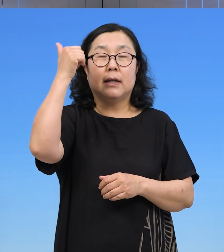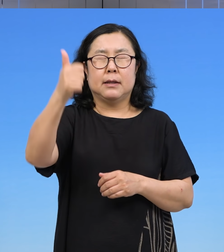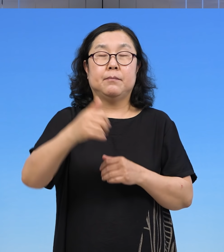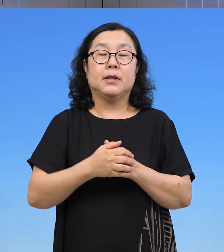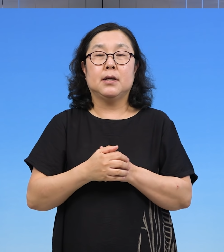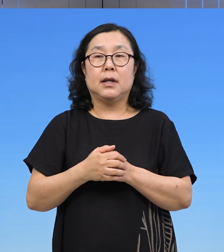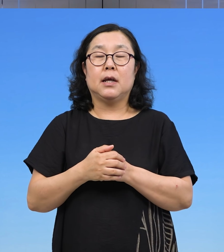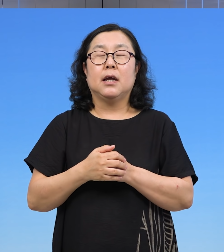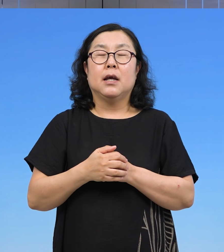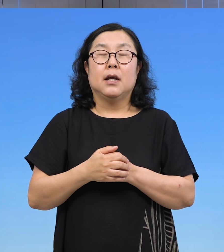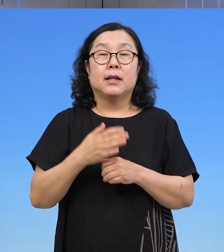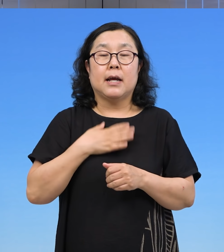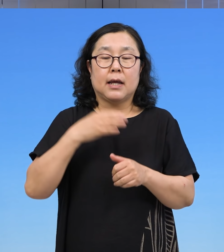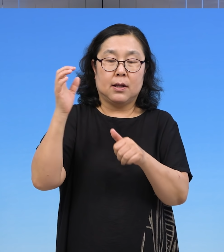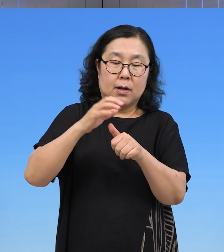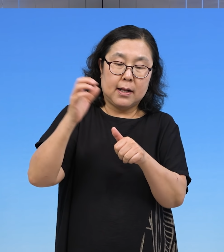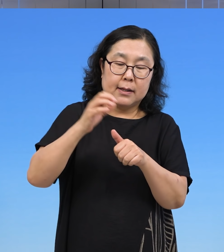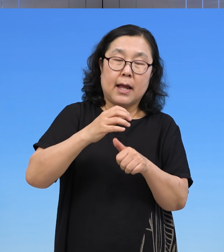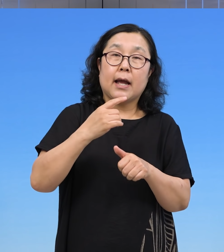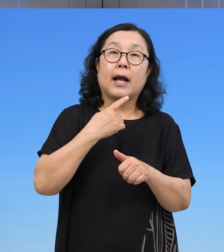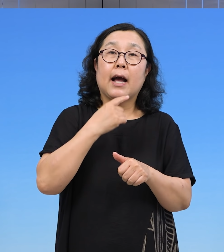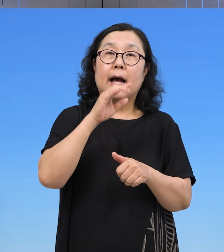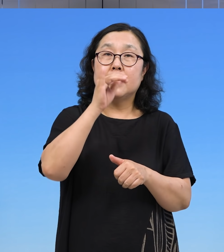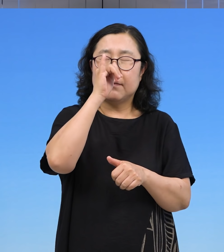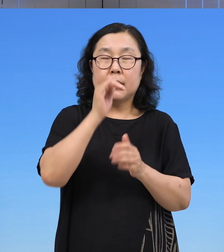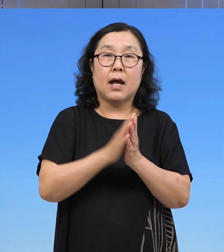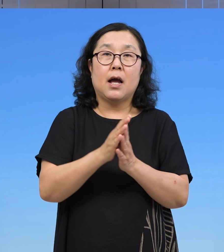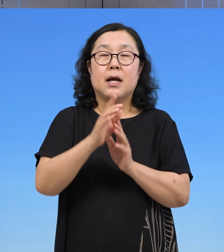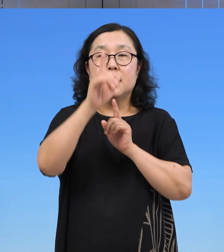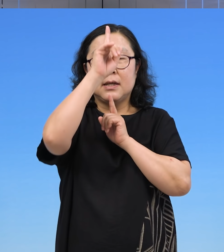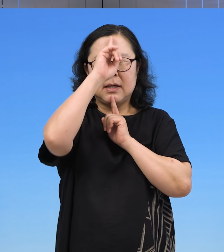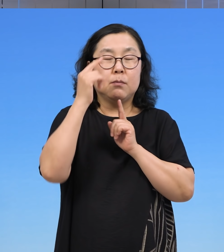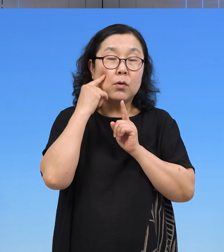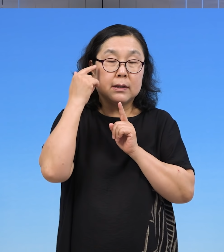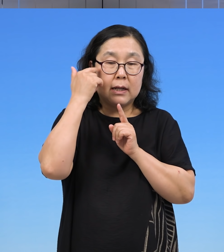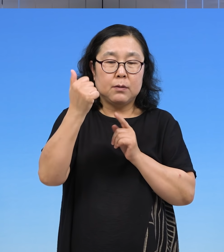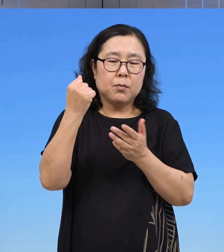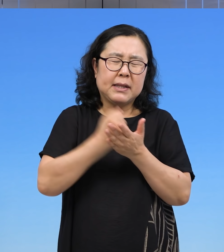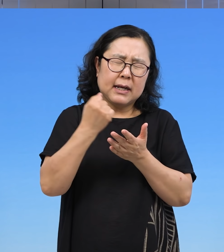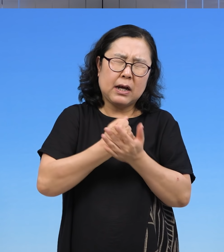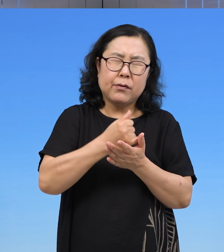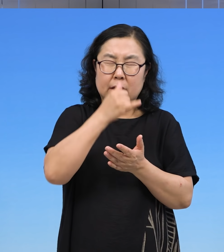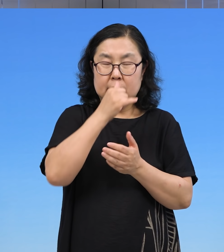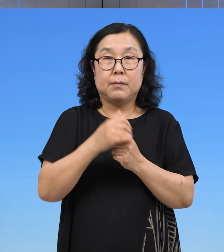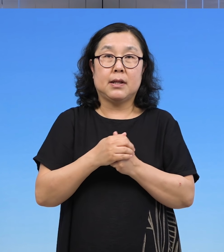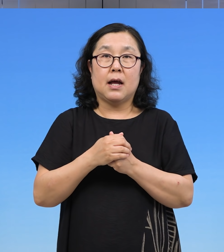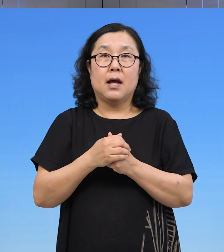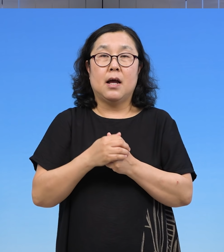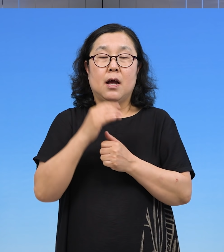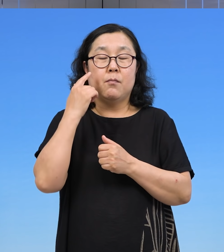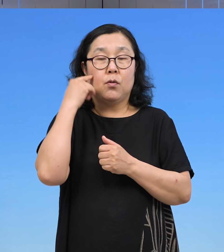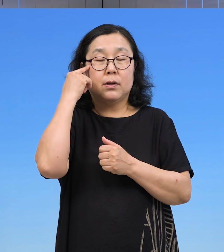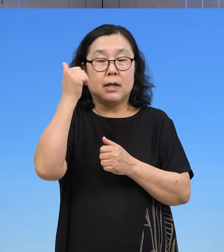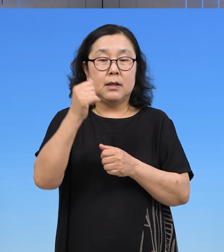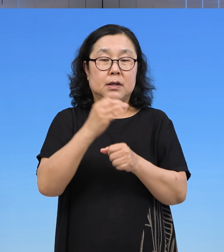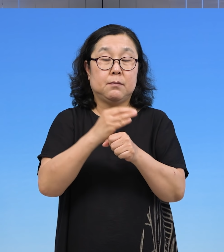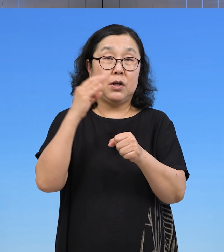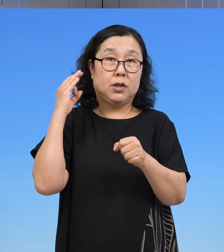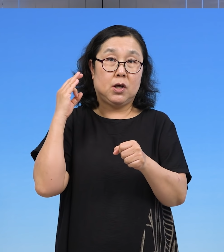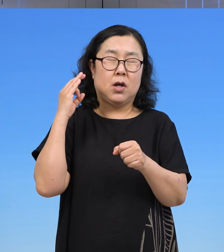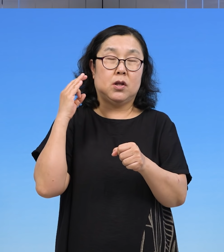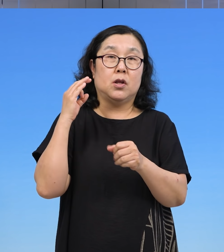얘기하지만요 글도 굉장히 조심스럽긴 하지만 이 찬순 목사님 목사님한테 아쉬운 게 하나 있습니다 목사님이 10년 전